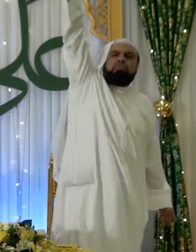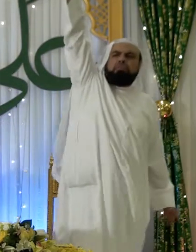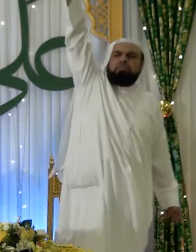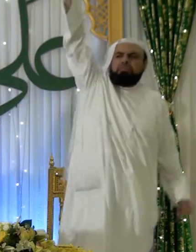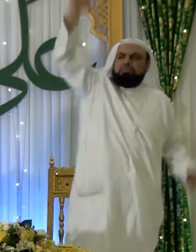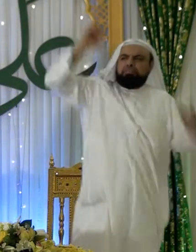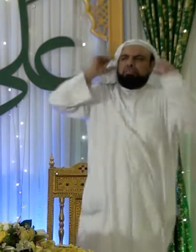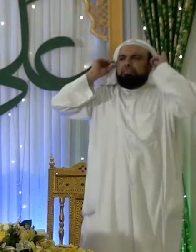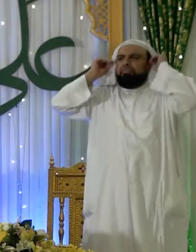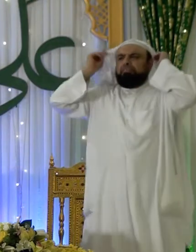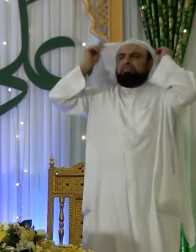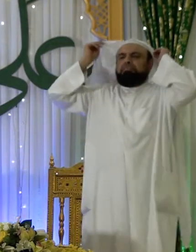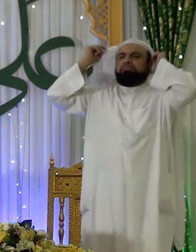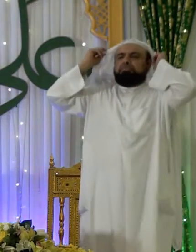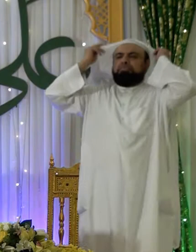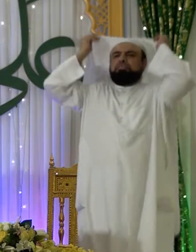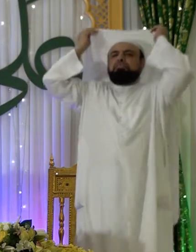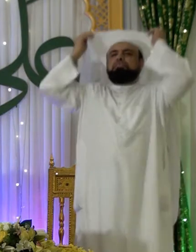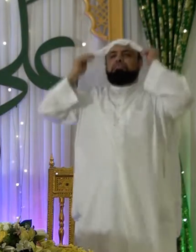فعلي